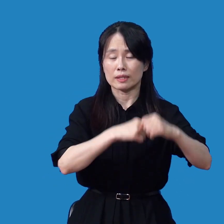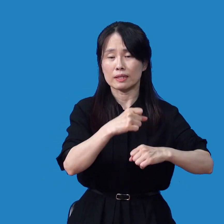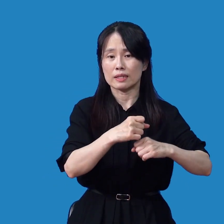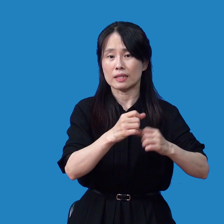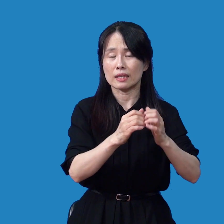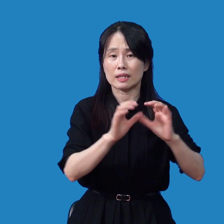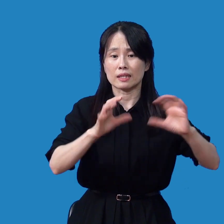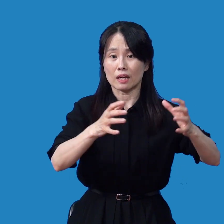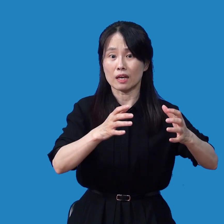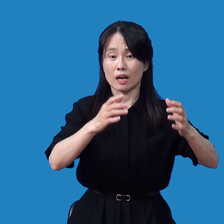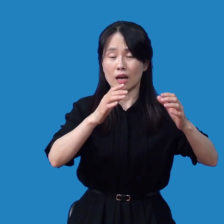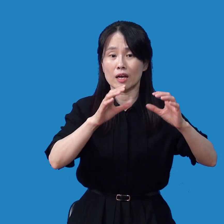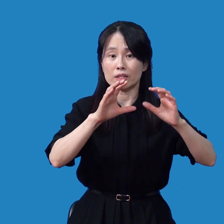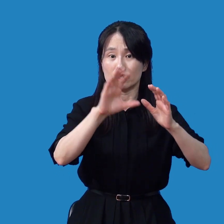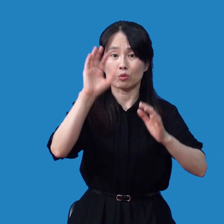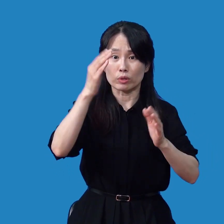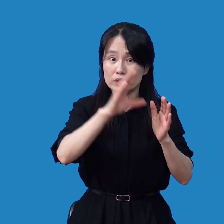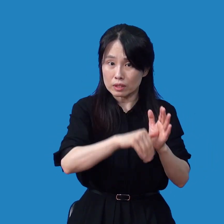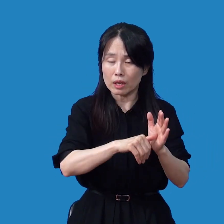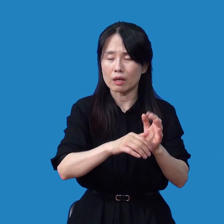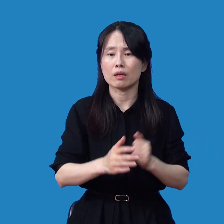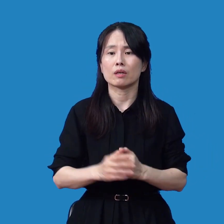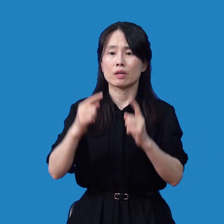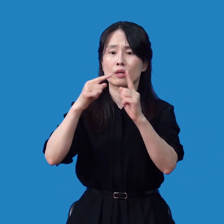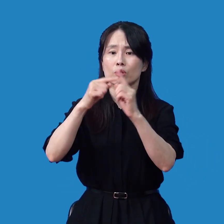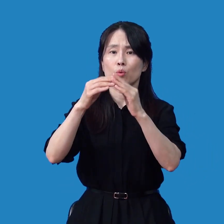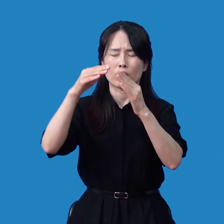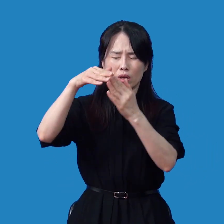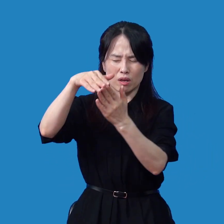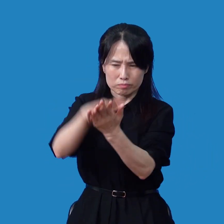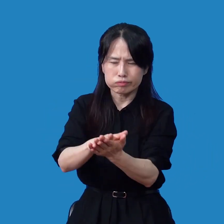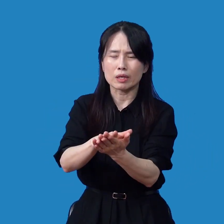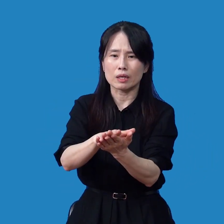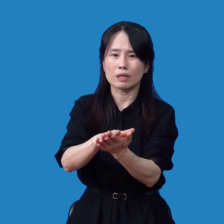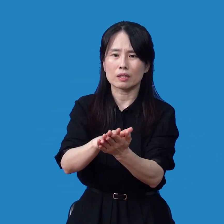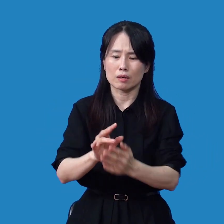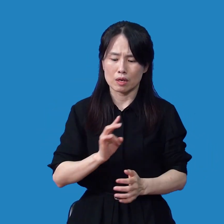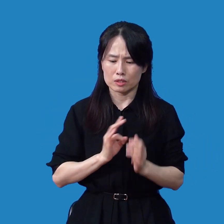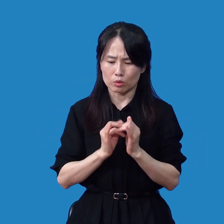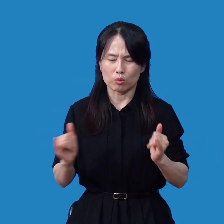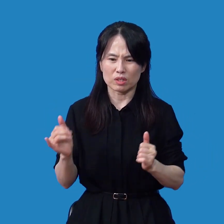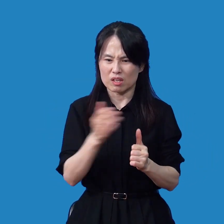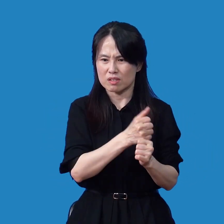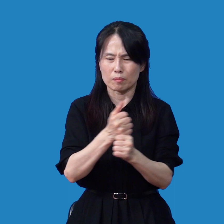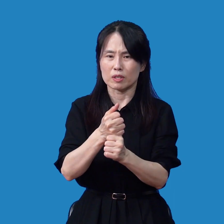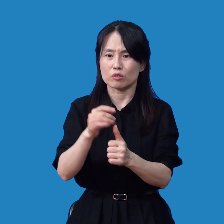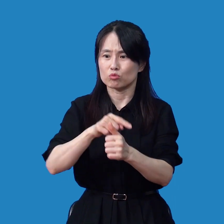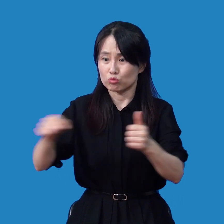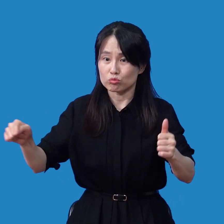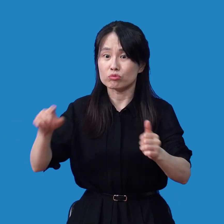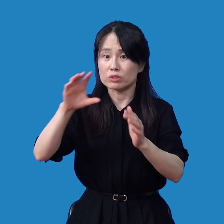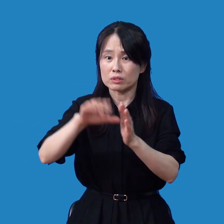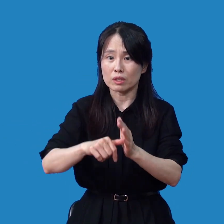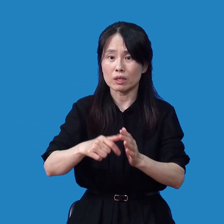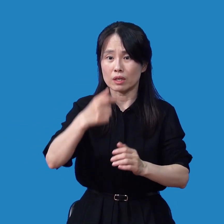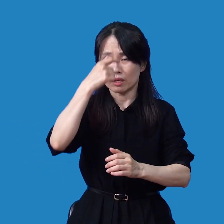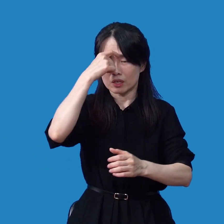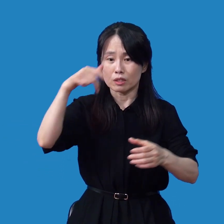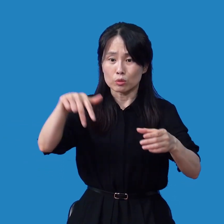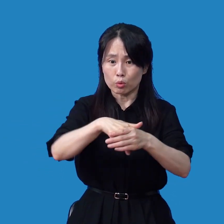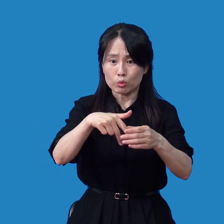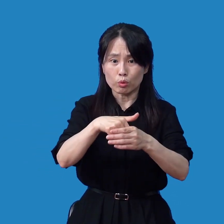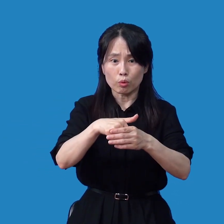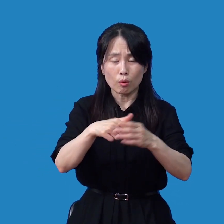추방당하고 교회당이 폐쇄되고 할 때 기독교는 완전히 말살되는 것 같았지만은 그러나 지하